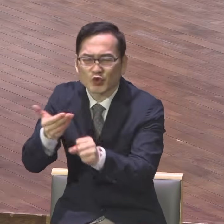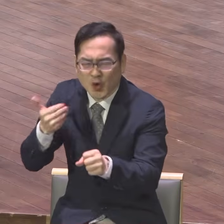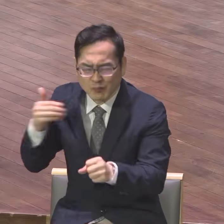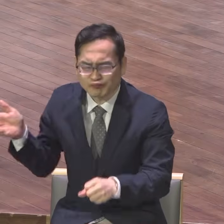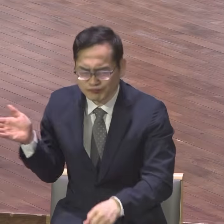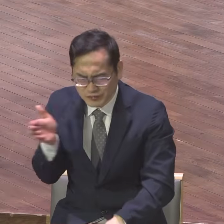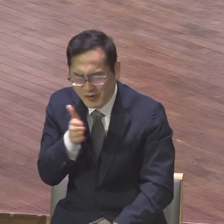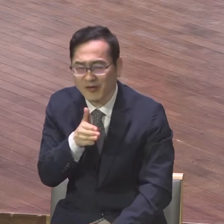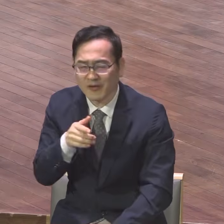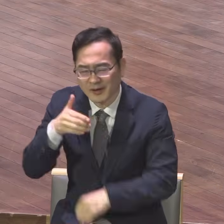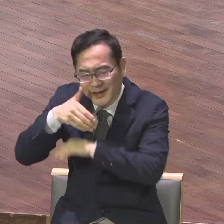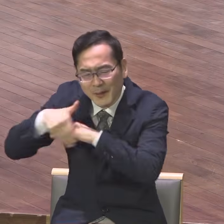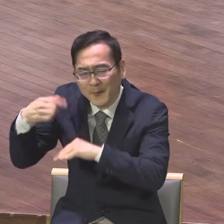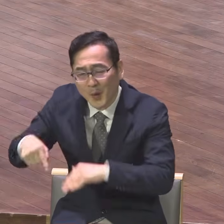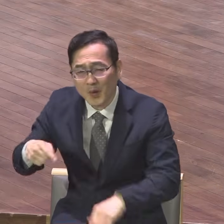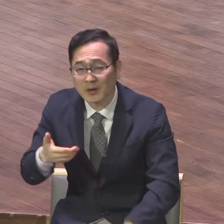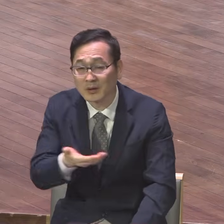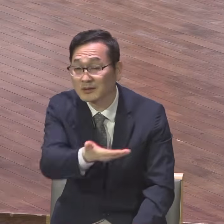나는 너를 택해서